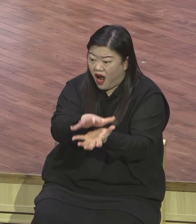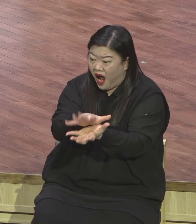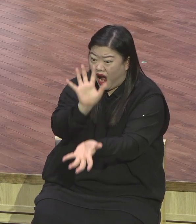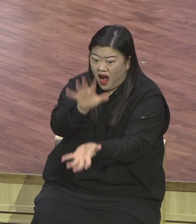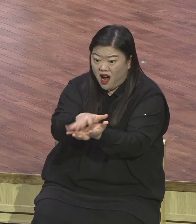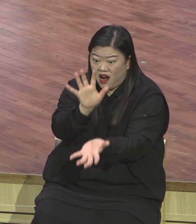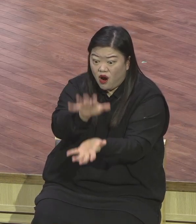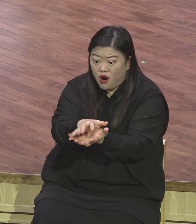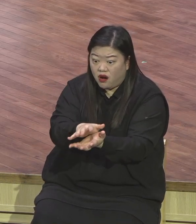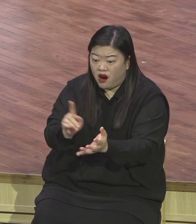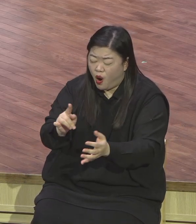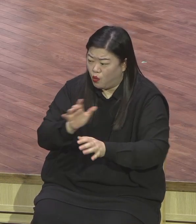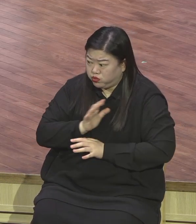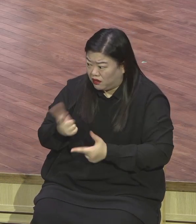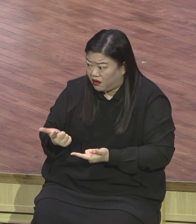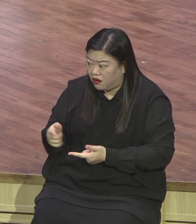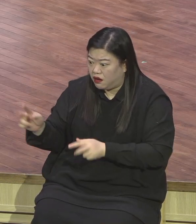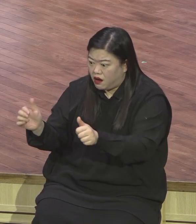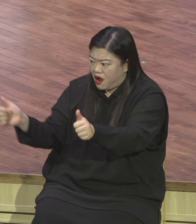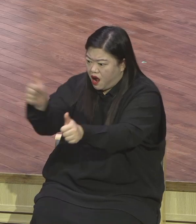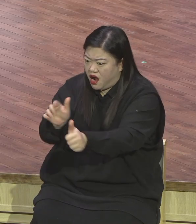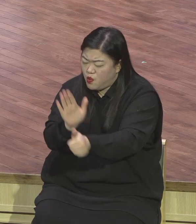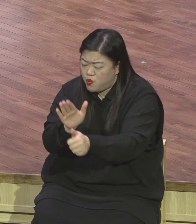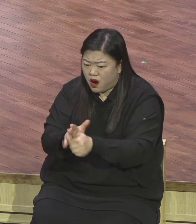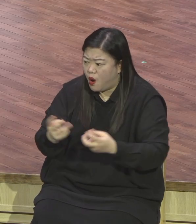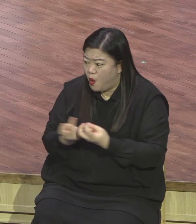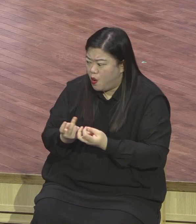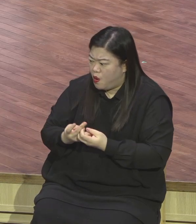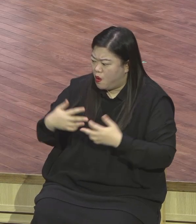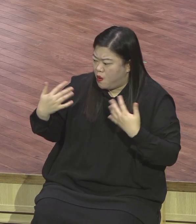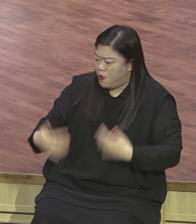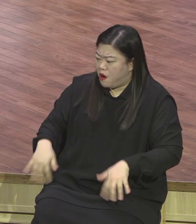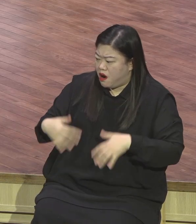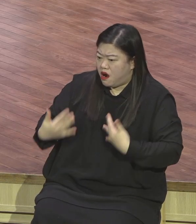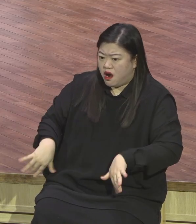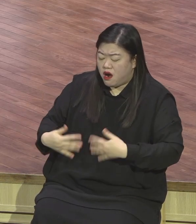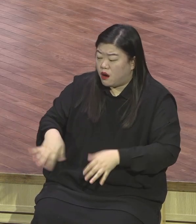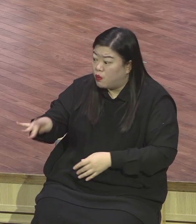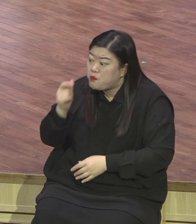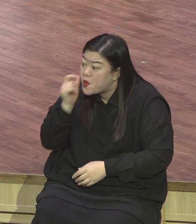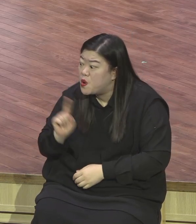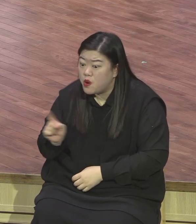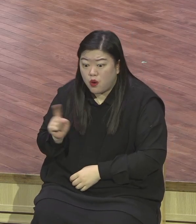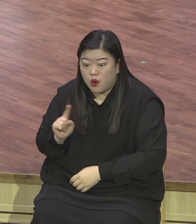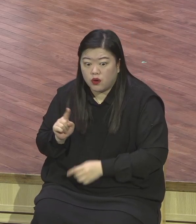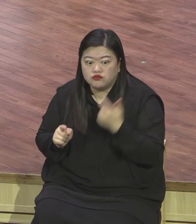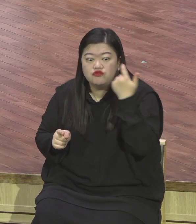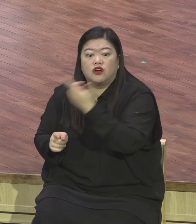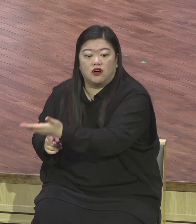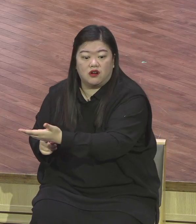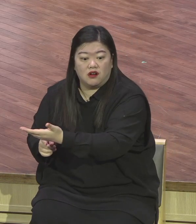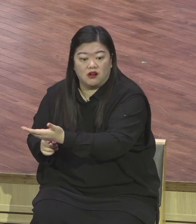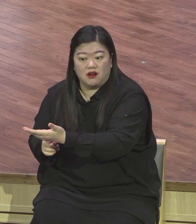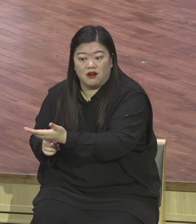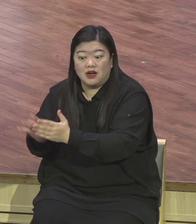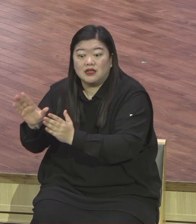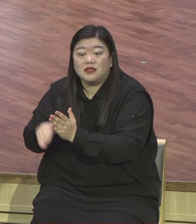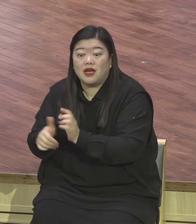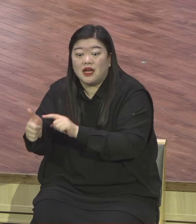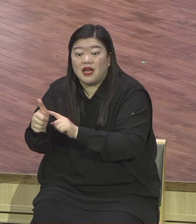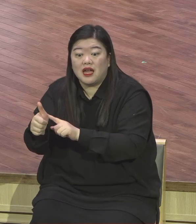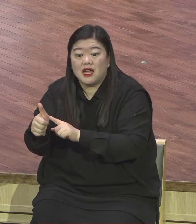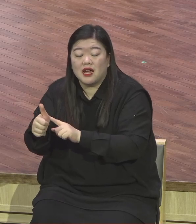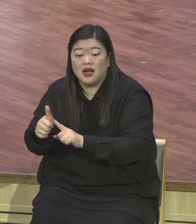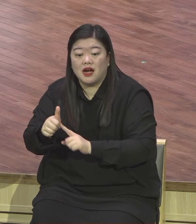박수치고 환호를 했어요 그래서 사람들이 찾아가가지고 물었어요 어떻게 그런 용기가 났느냐 이렇게 질문을 하니까 이